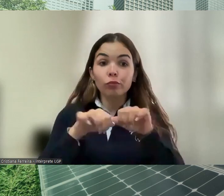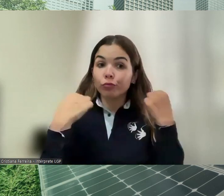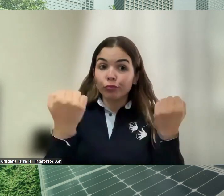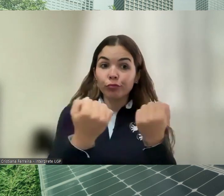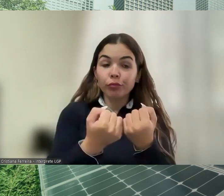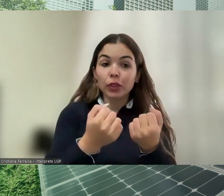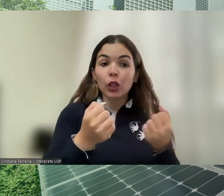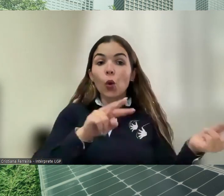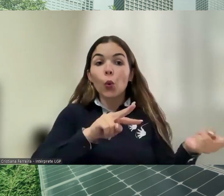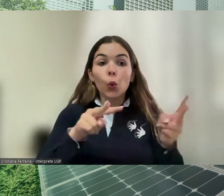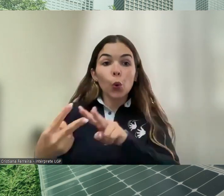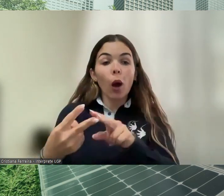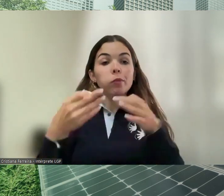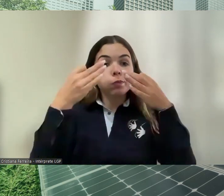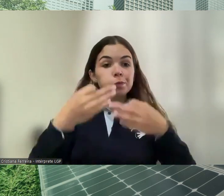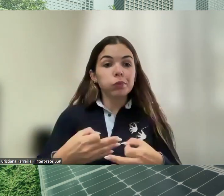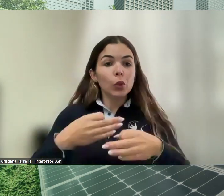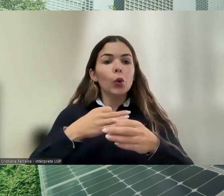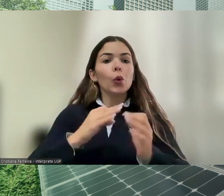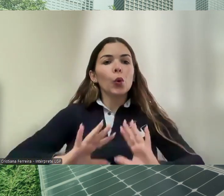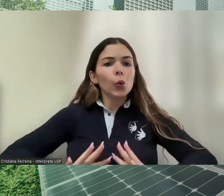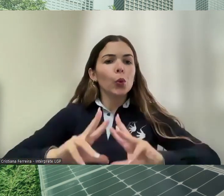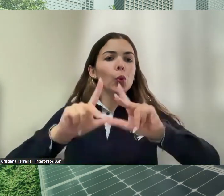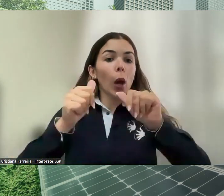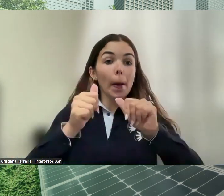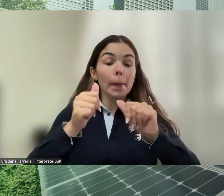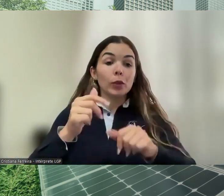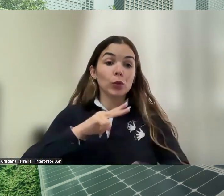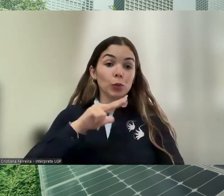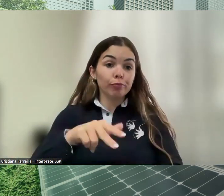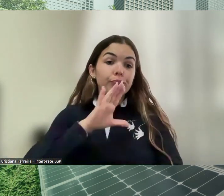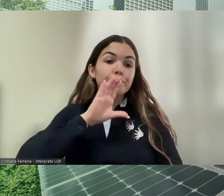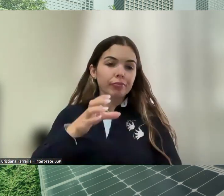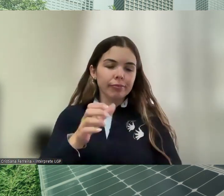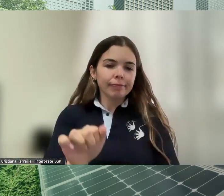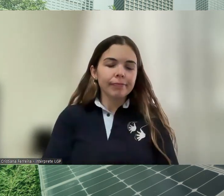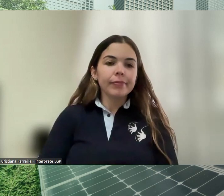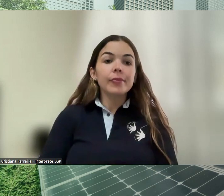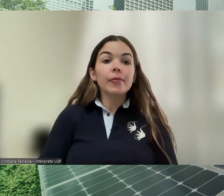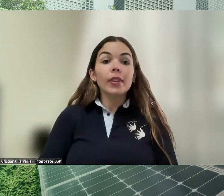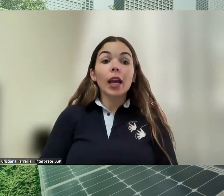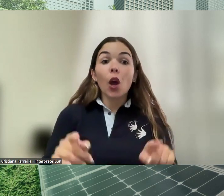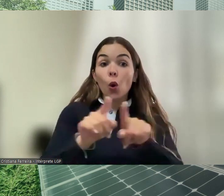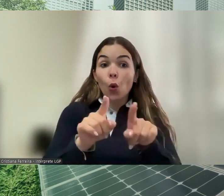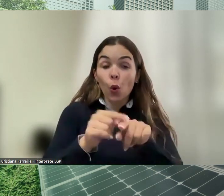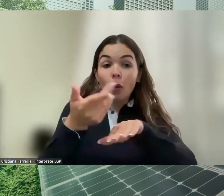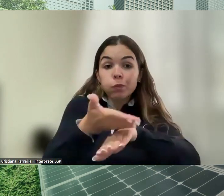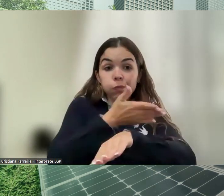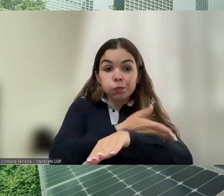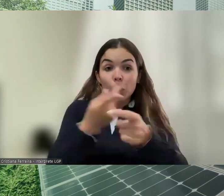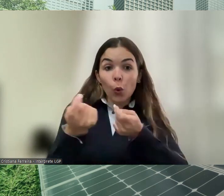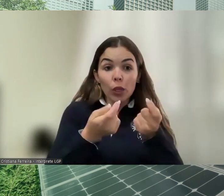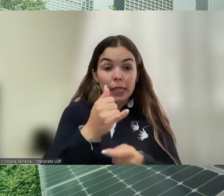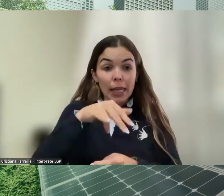transformação coerente e duradoura nas políticas de desenvolvimento do país. À semelhança das anteriores conferências organizadas pelo